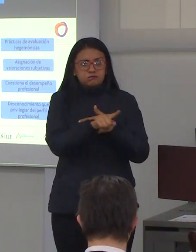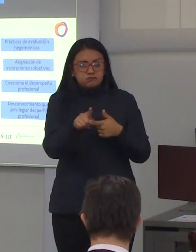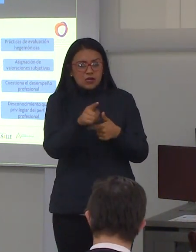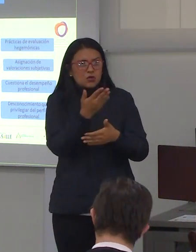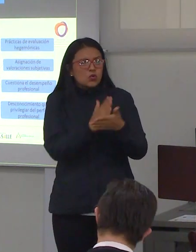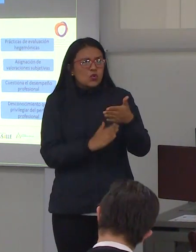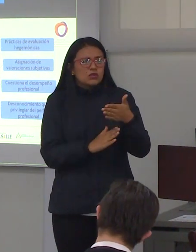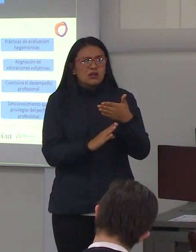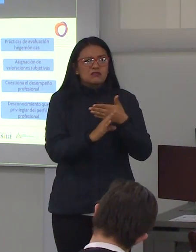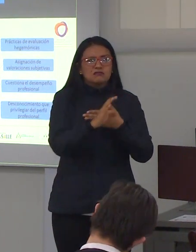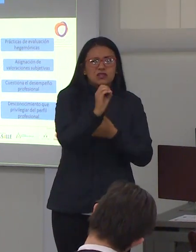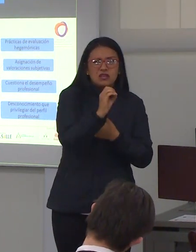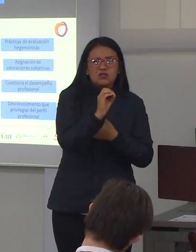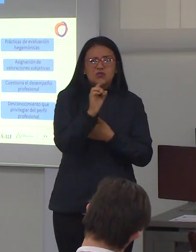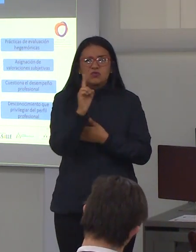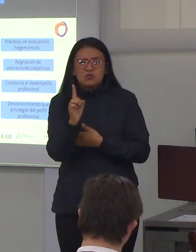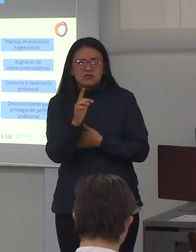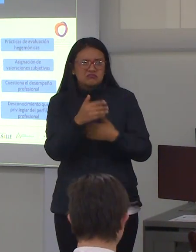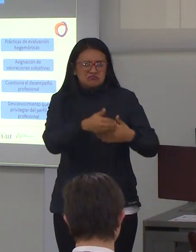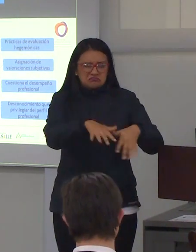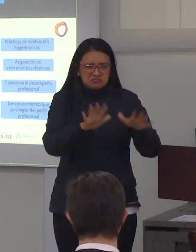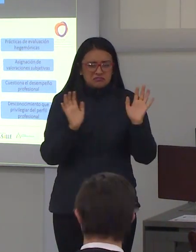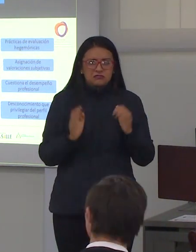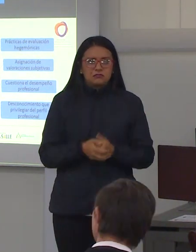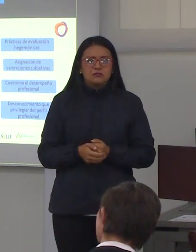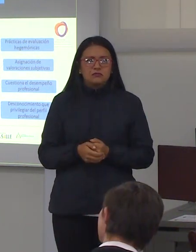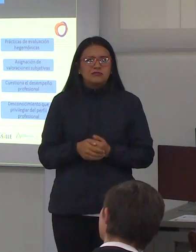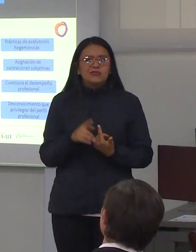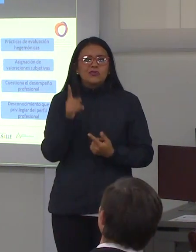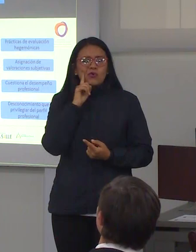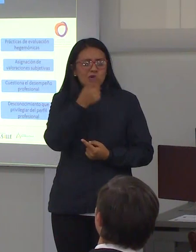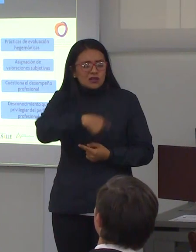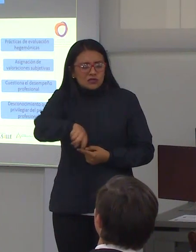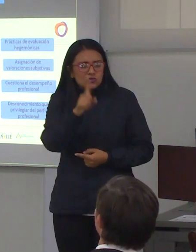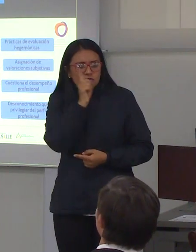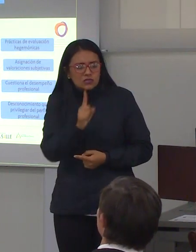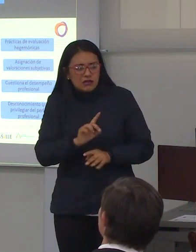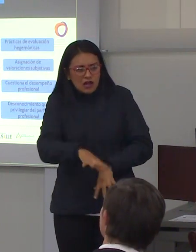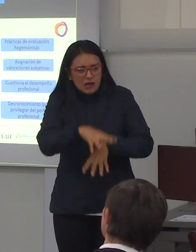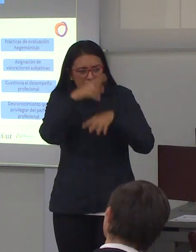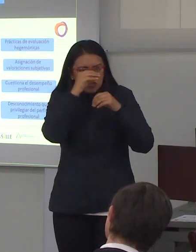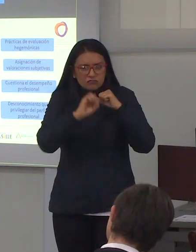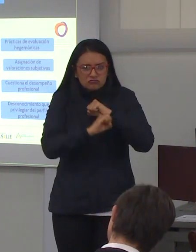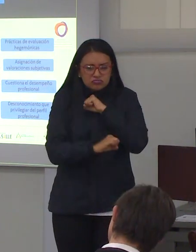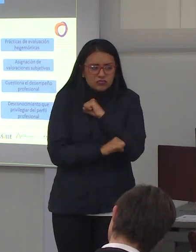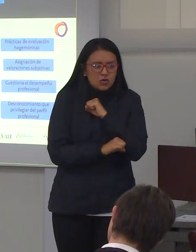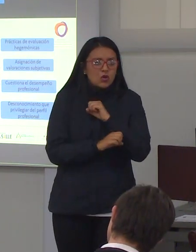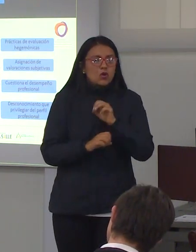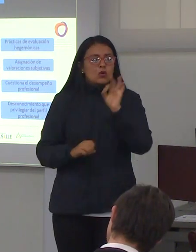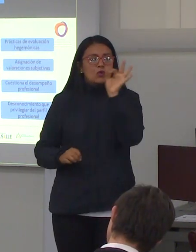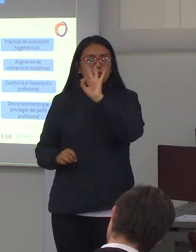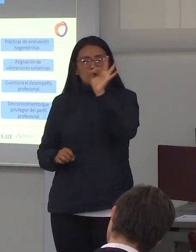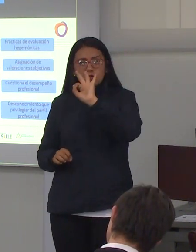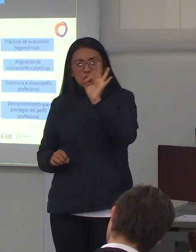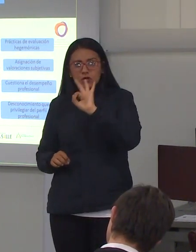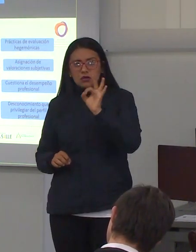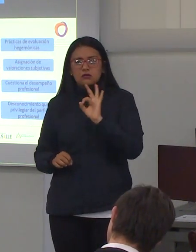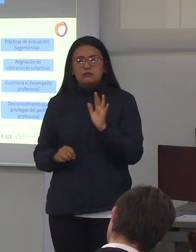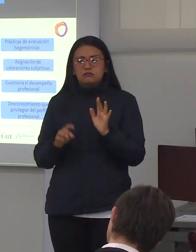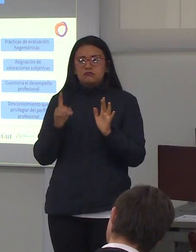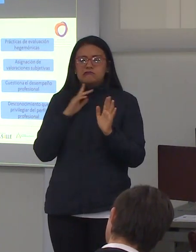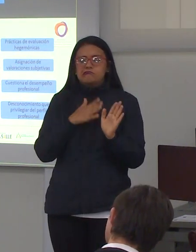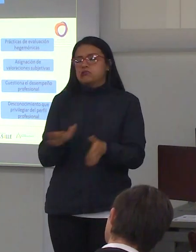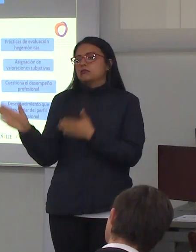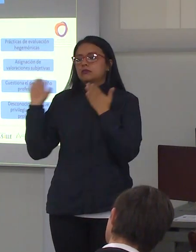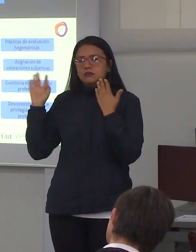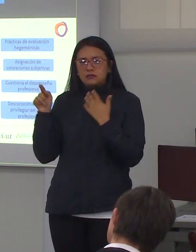notas de cero, uno, en fin, porque no lograban los aprendizajes o se iban al otro